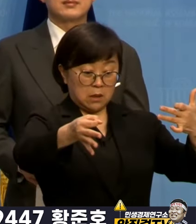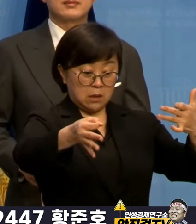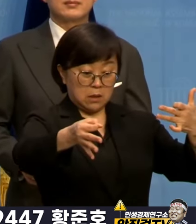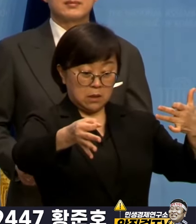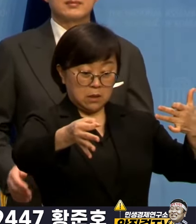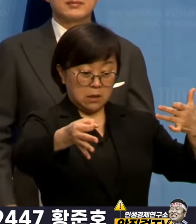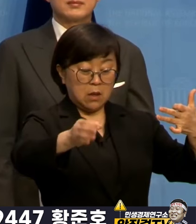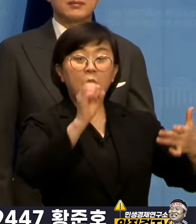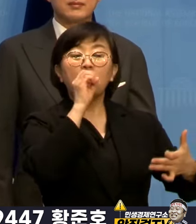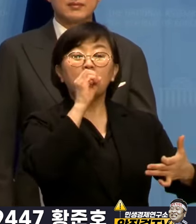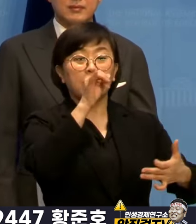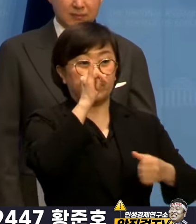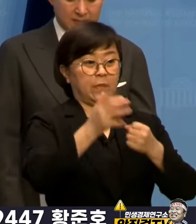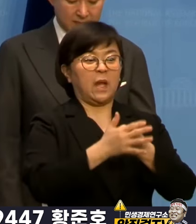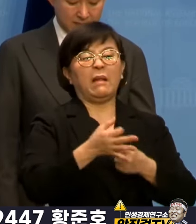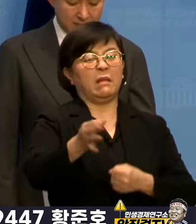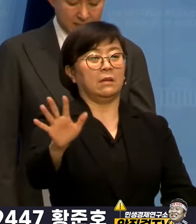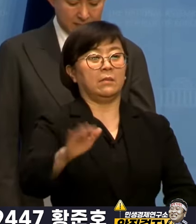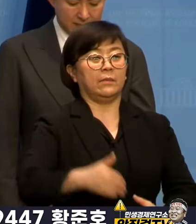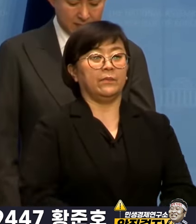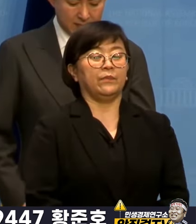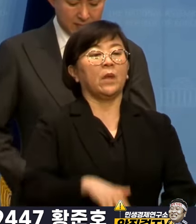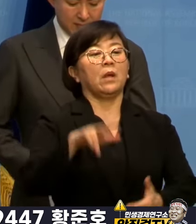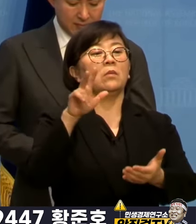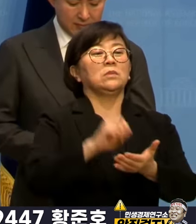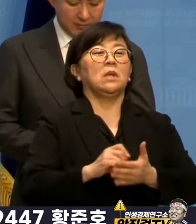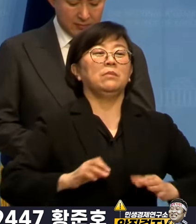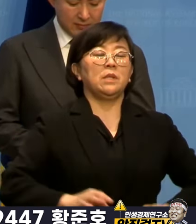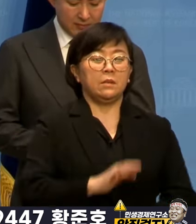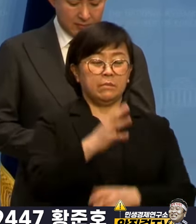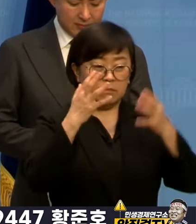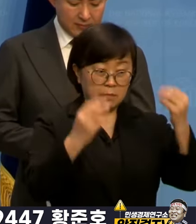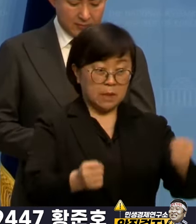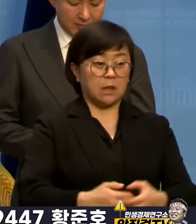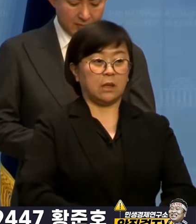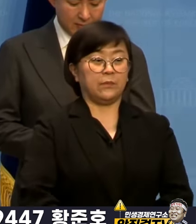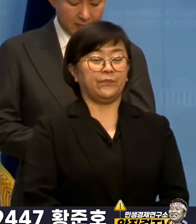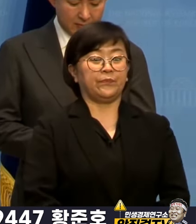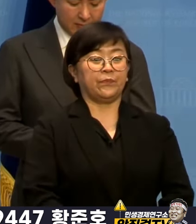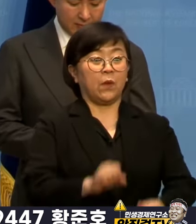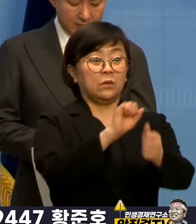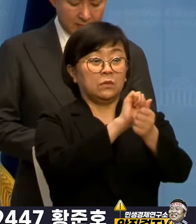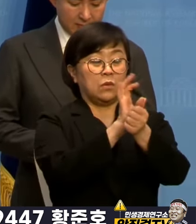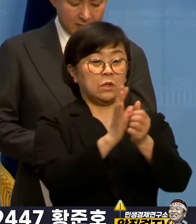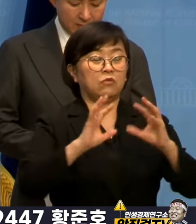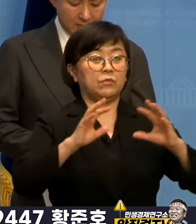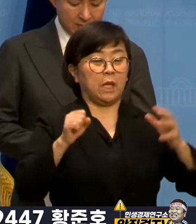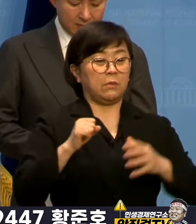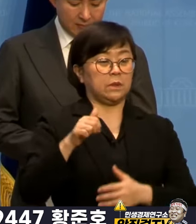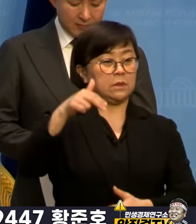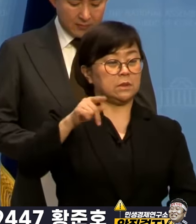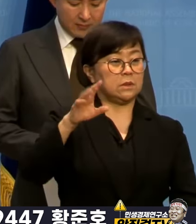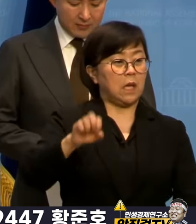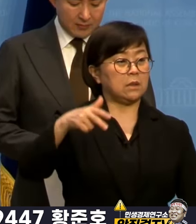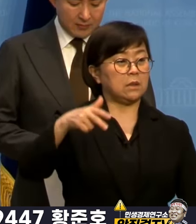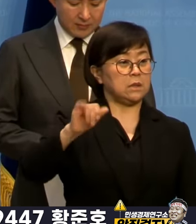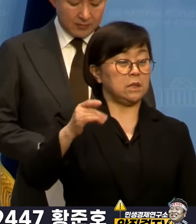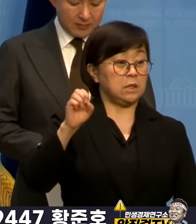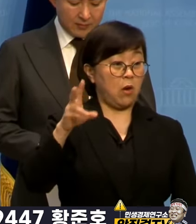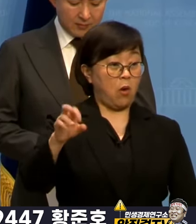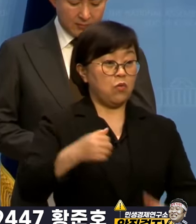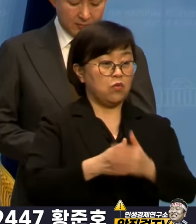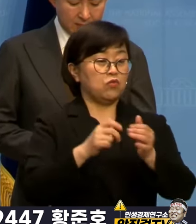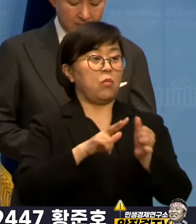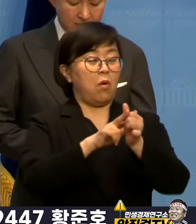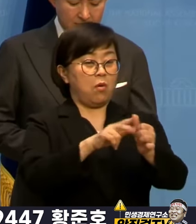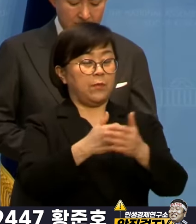개발단을 영어로 만드는 등 너무나 많은 문제와 비리가 있었는데 동작의 국민 장진영 동작 후보가